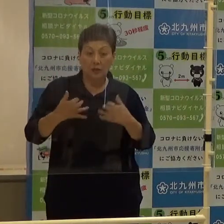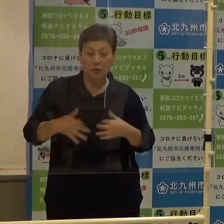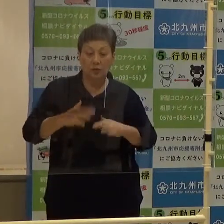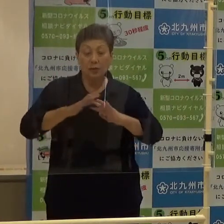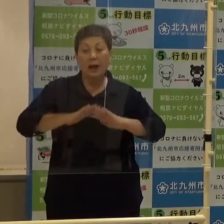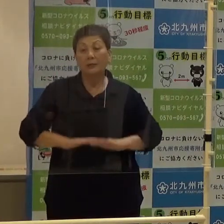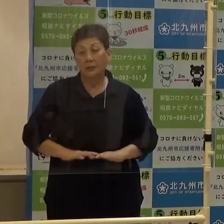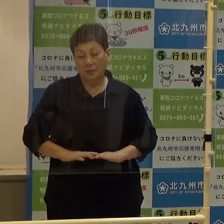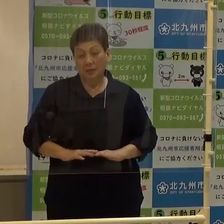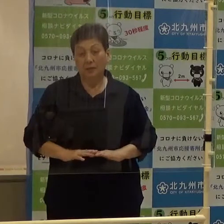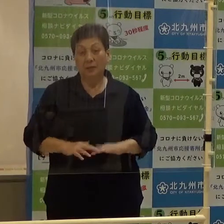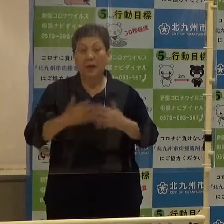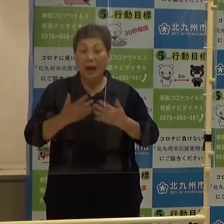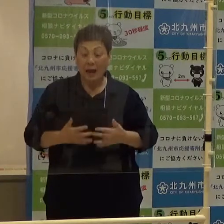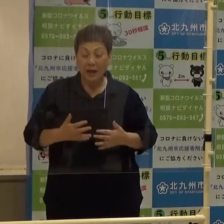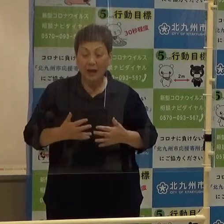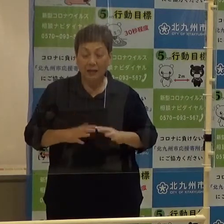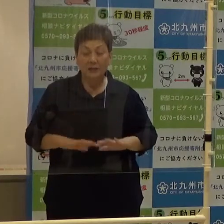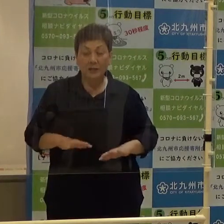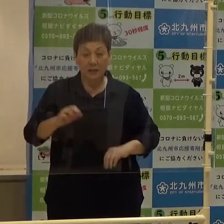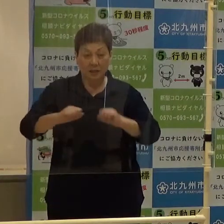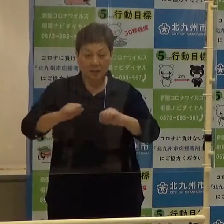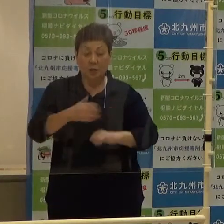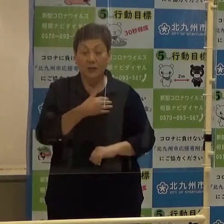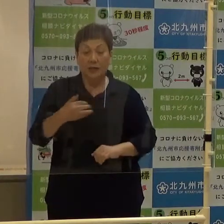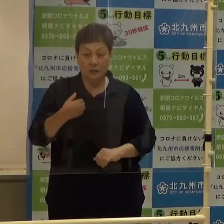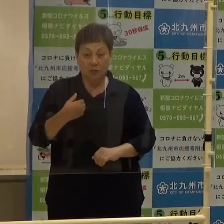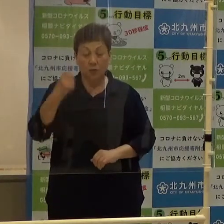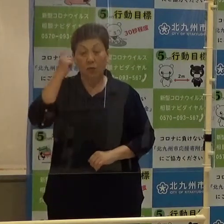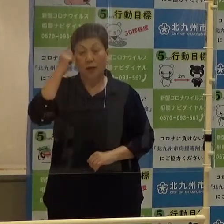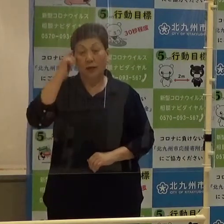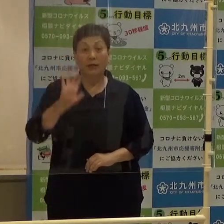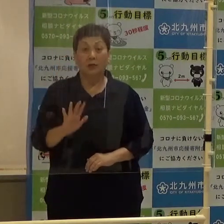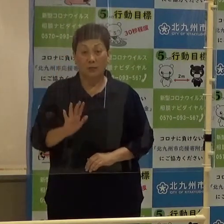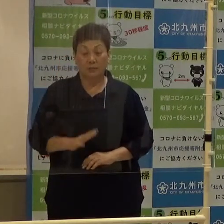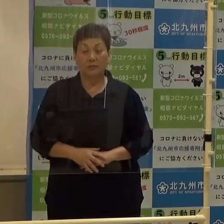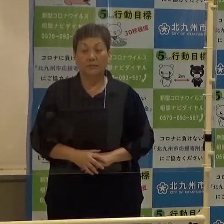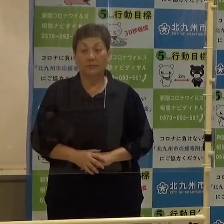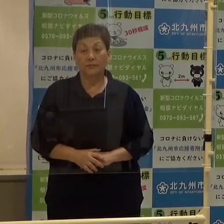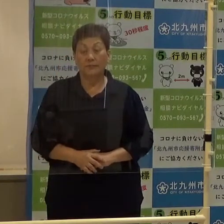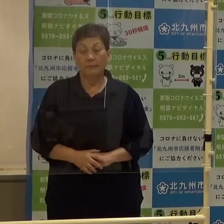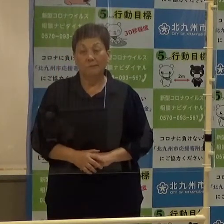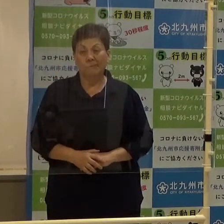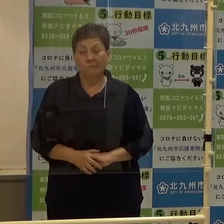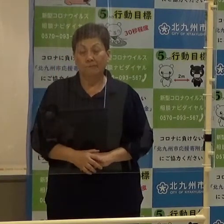安全に飲食できるのではないかという趣旨で考えております。以上です。